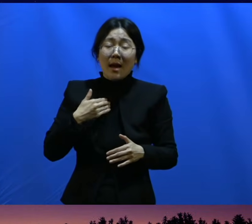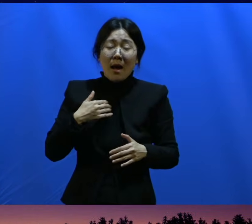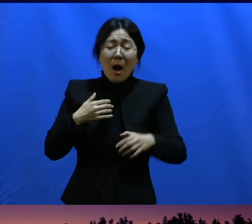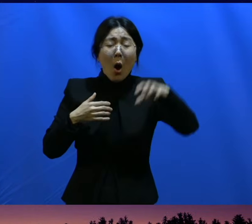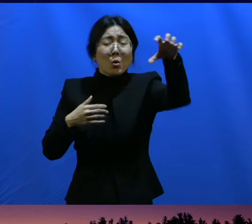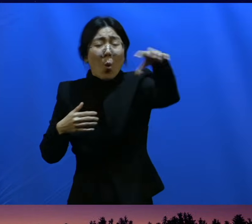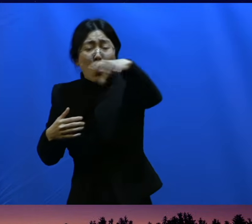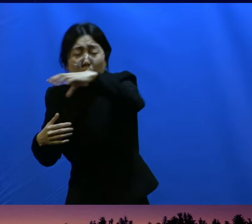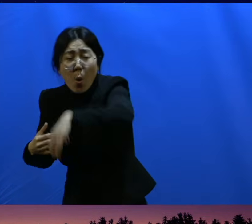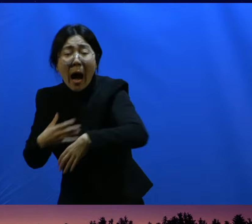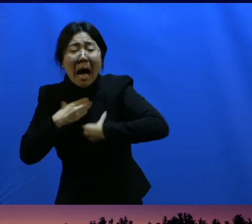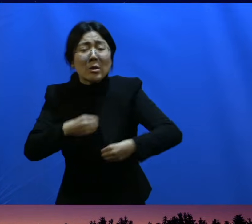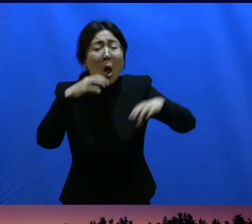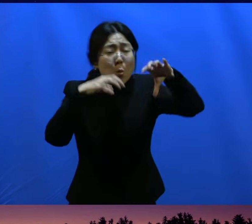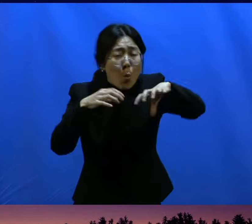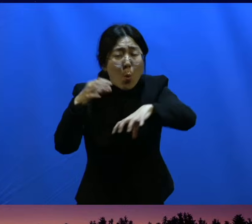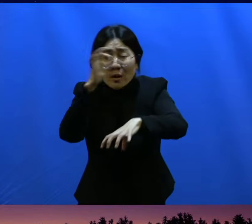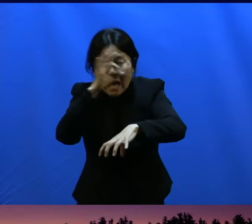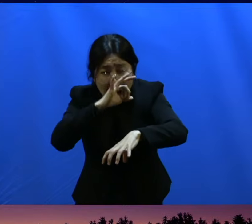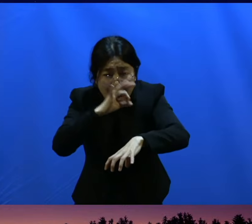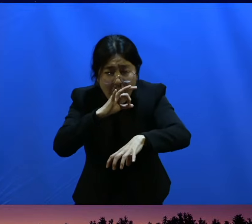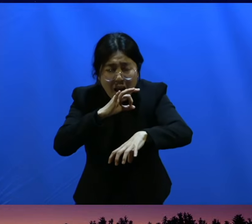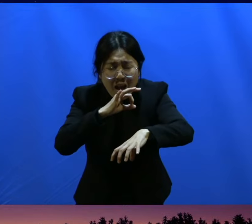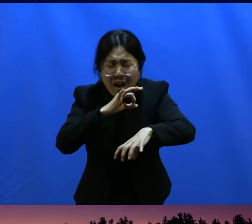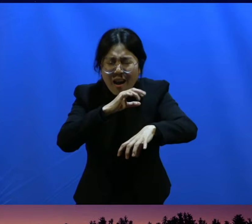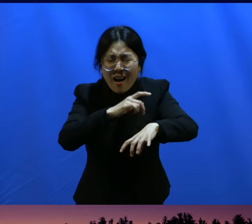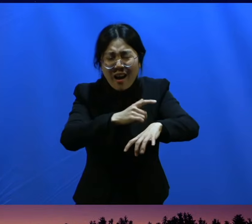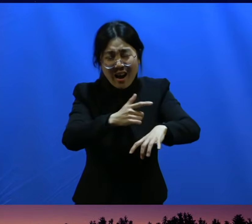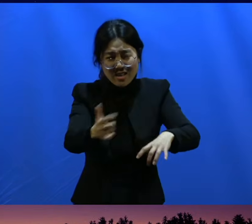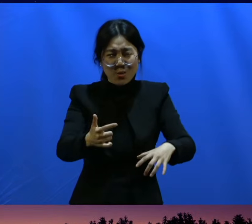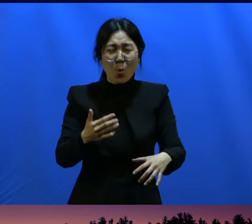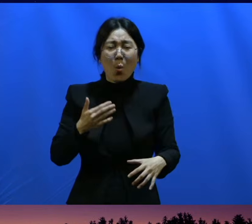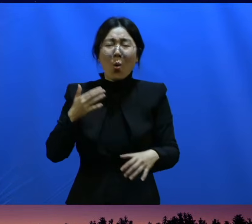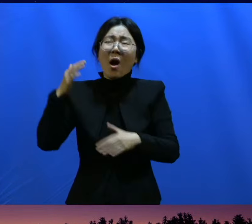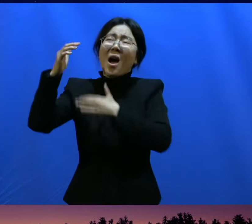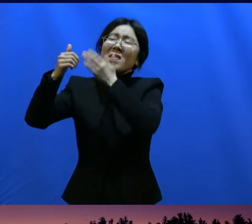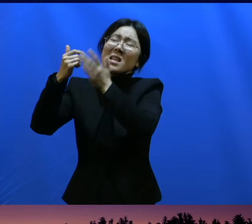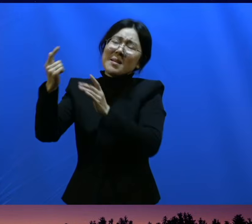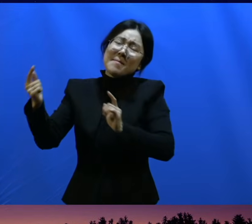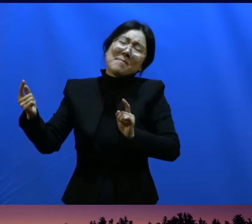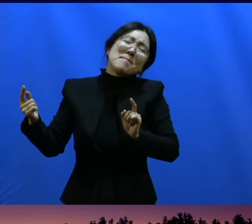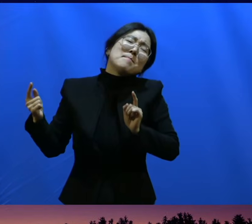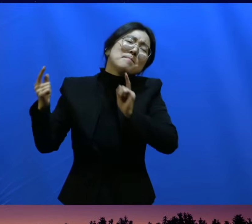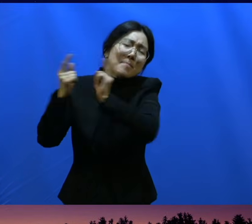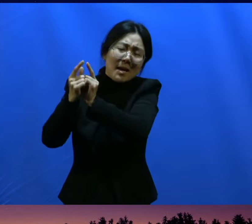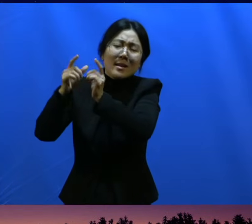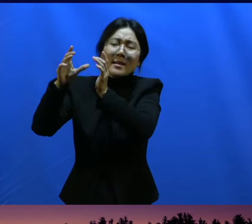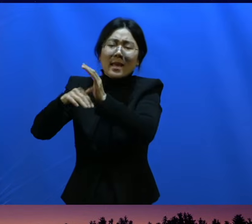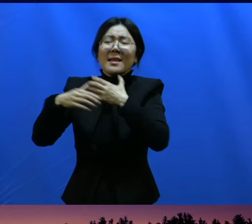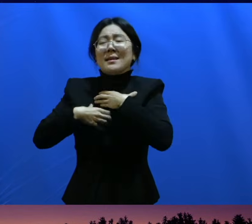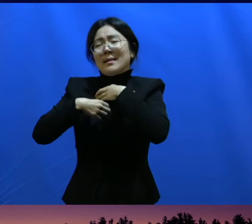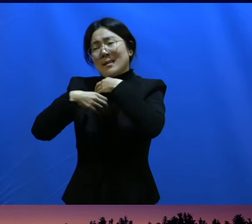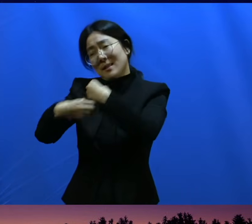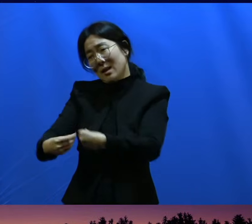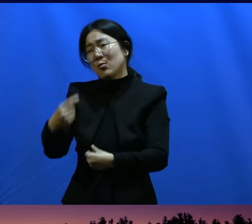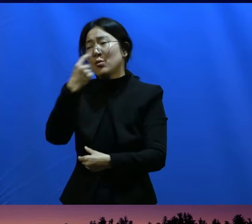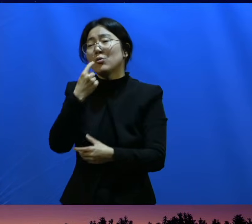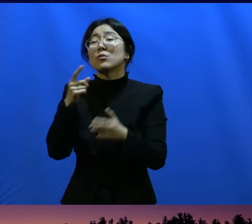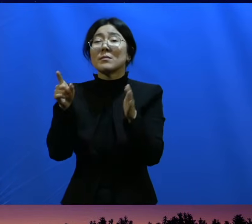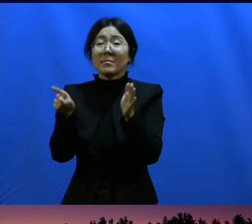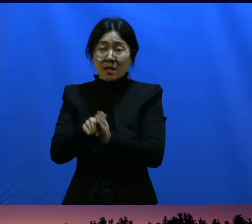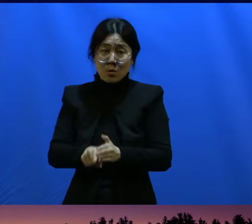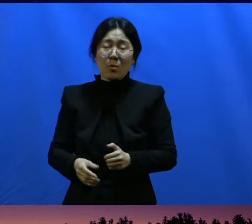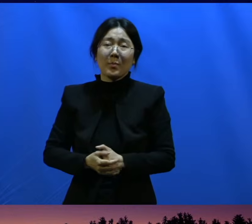동굴에서 빠져나오게 되고 내가 자유하게 얻을 때 하나님이 묶인 자들을 우리 맡기시고 그들을